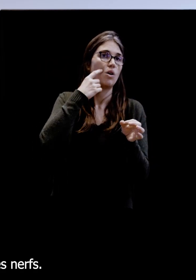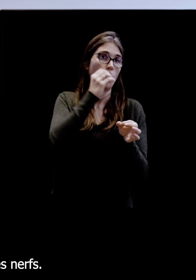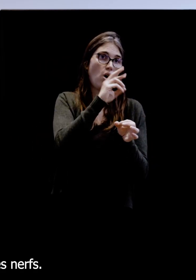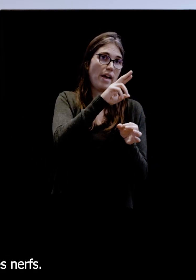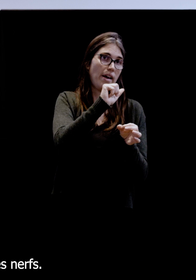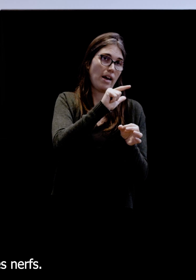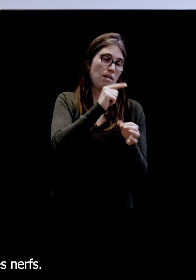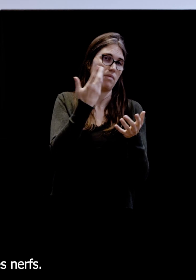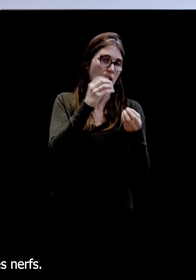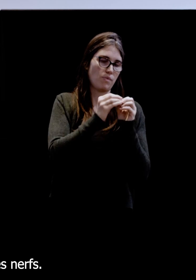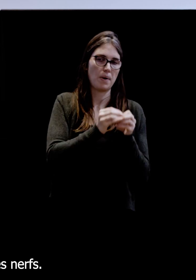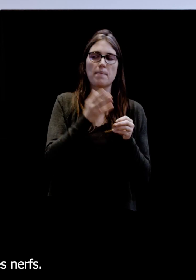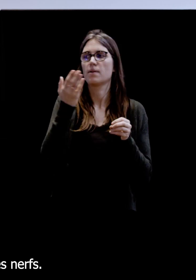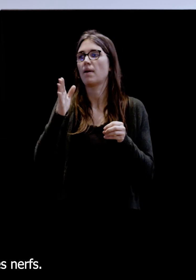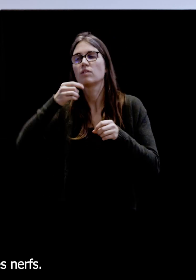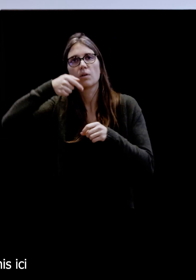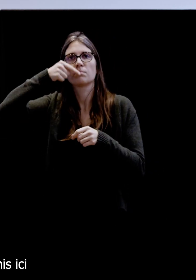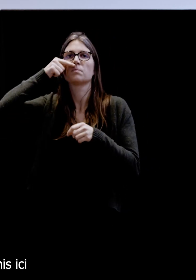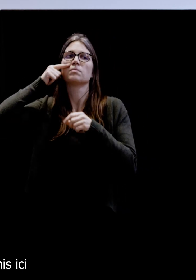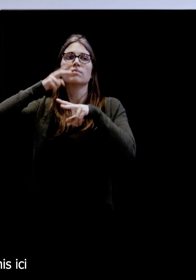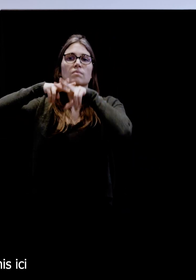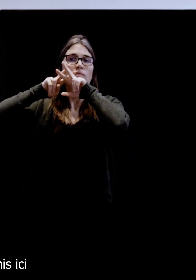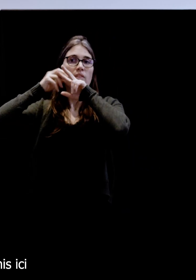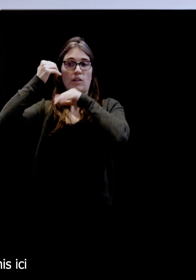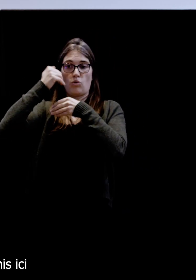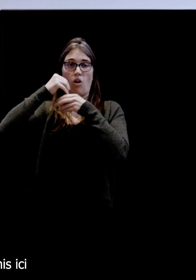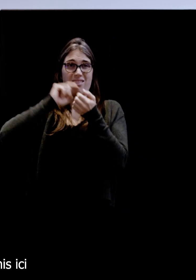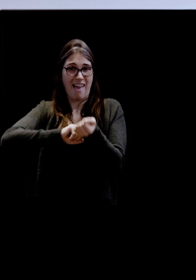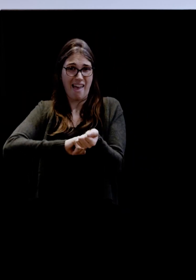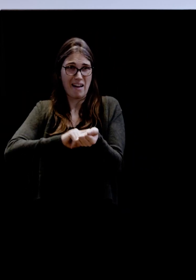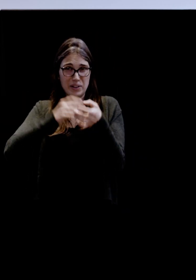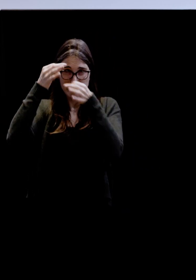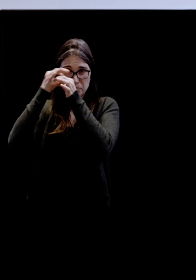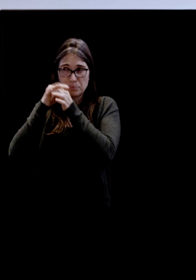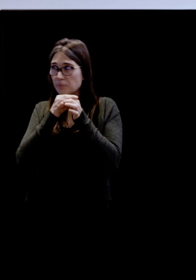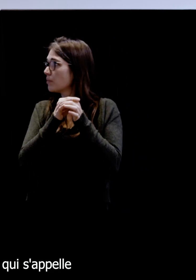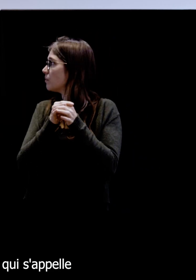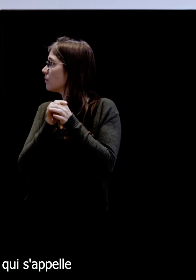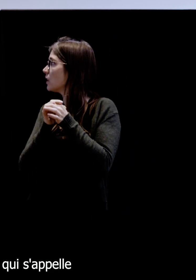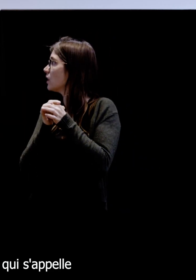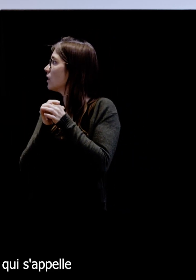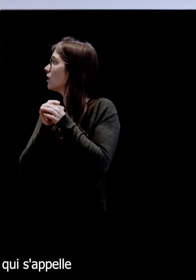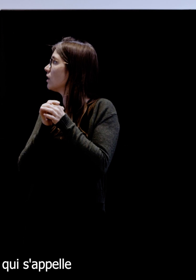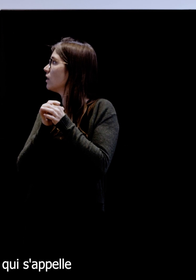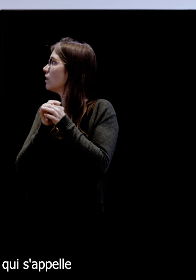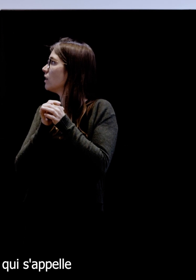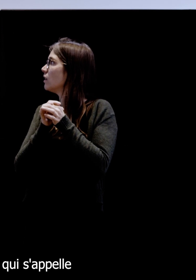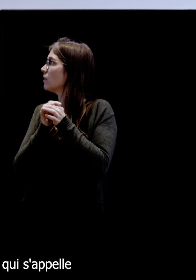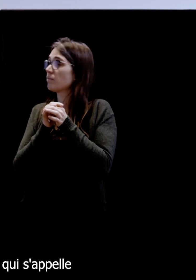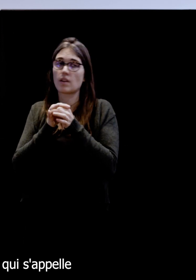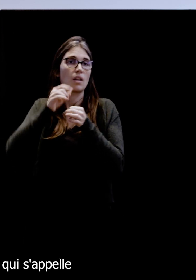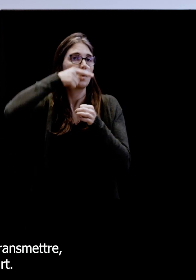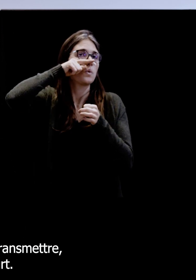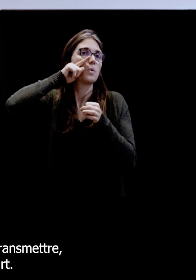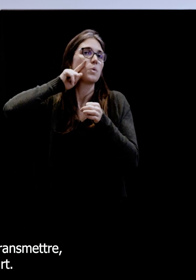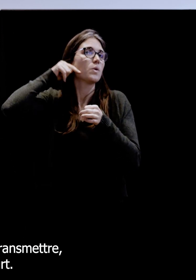rentrer dans des nerfs en fait, qui vont être transmis ici dans une région du cerveau